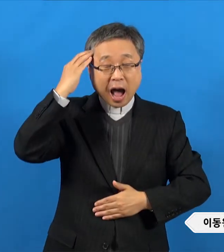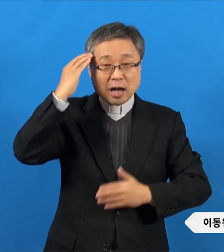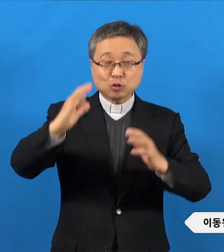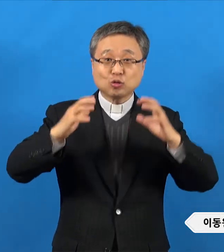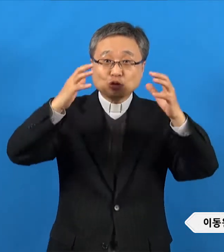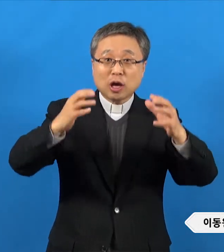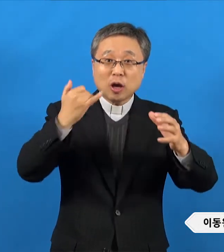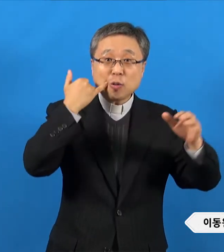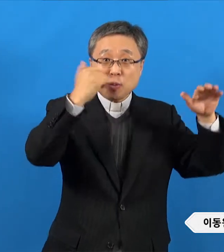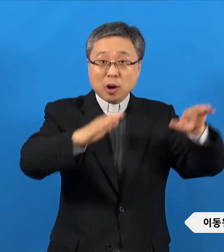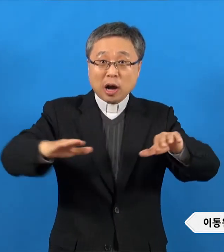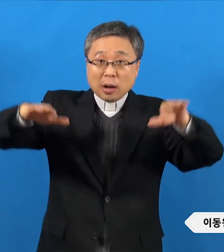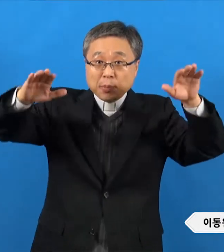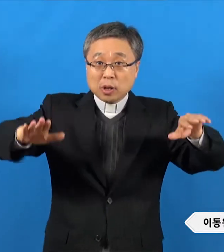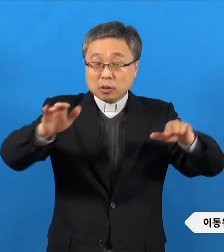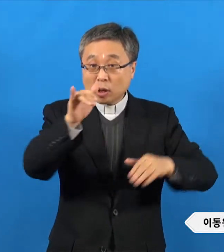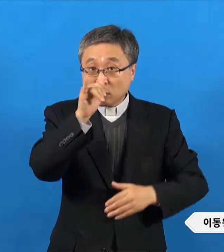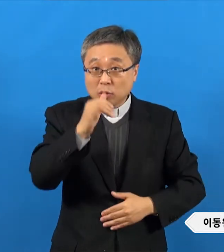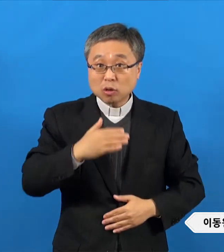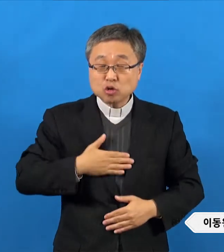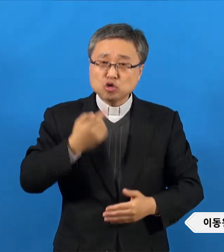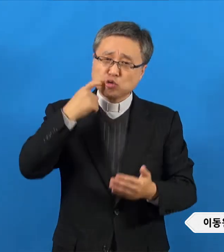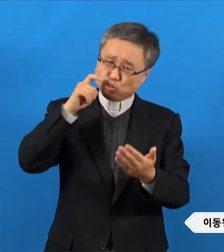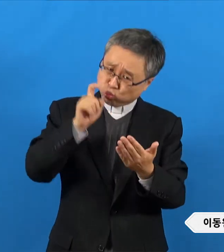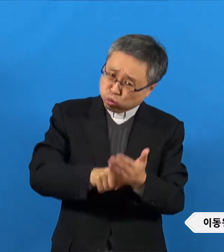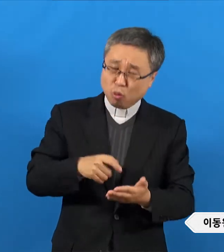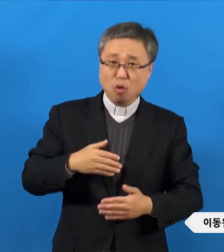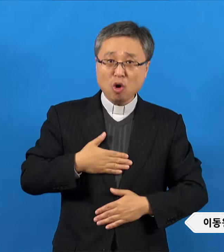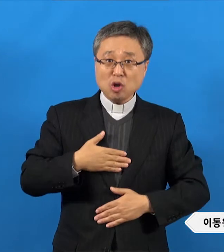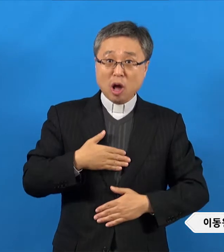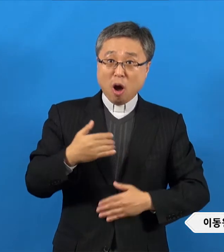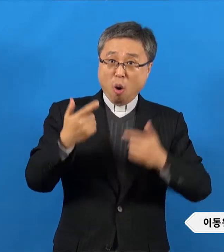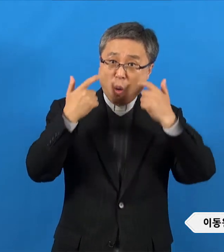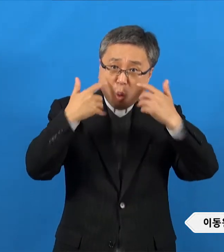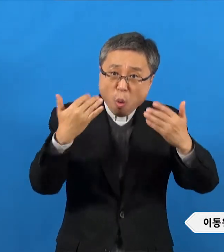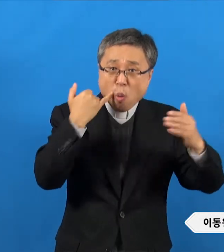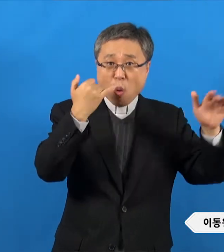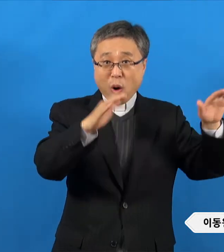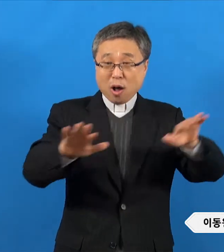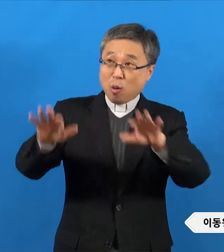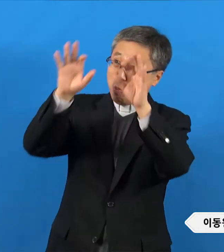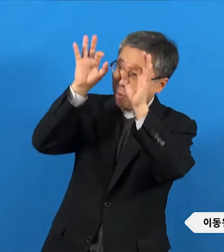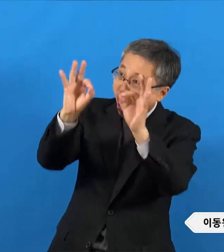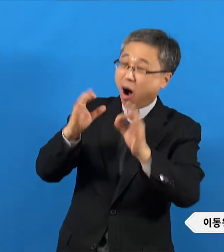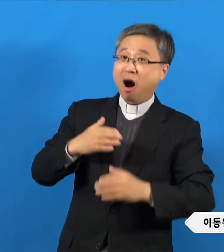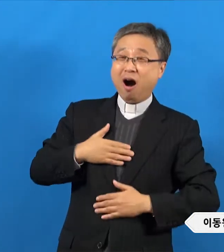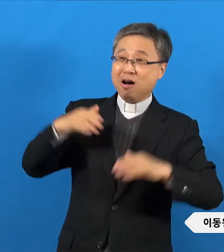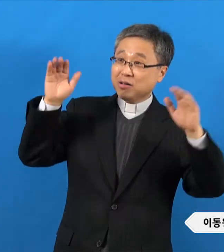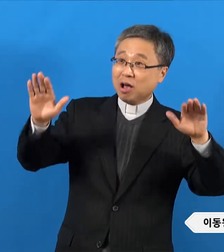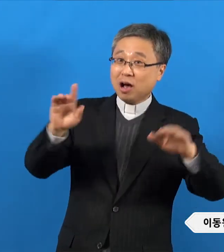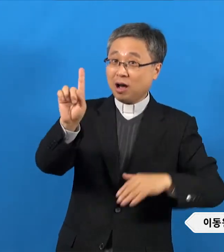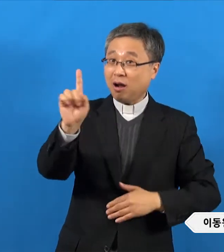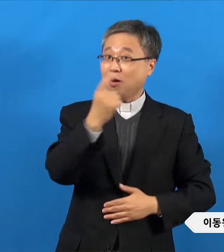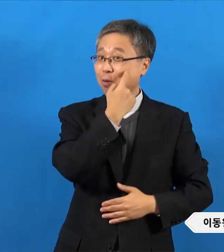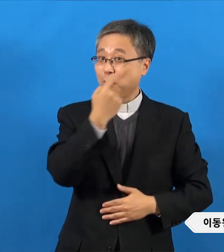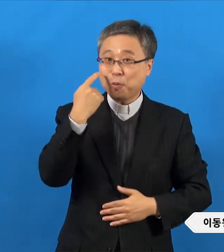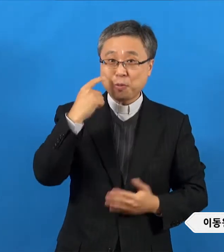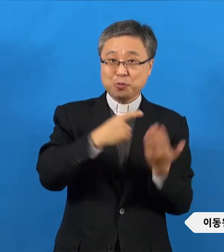논증은 의외로 쉽습니다. 내가 어떤 바닷가에 가서 나는 분명히 갈매기 본 일이 있어. 이것도 하나의 증거가 돼요.